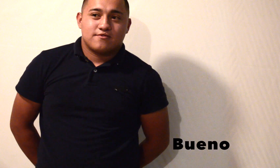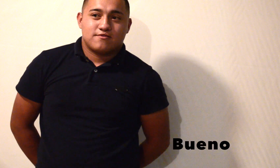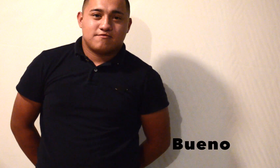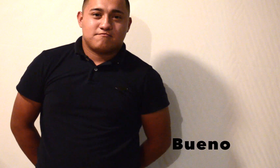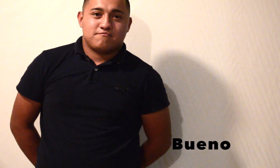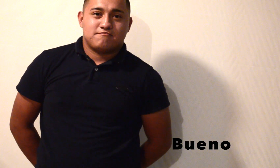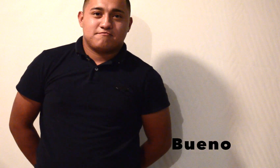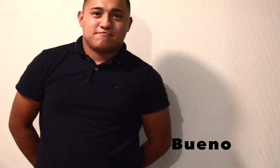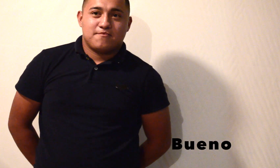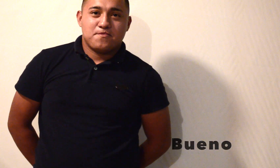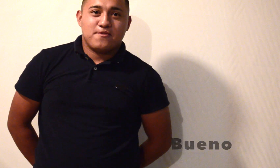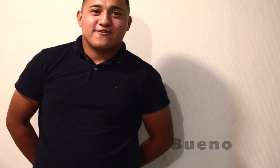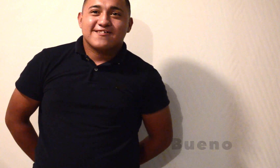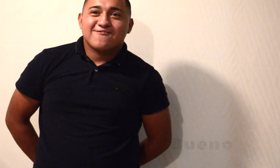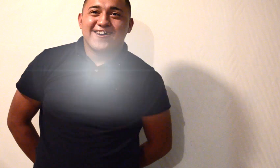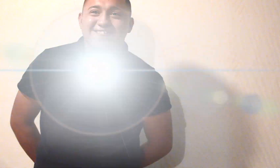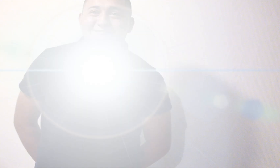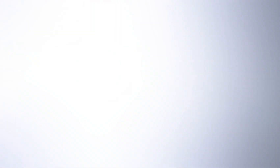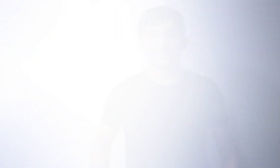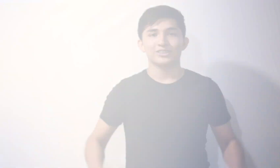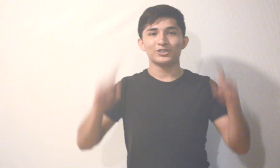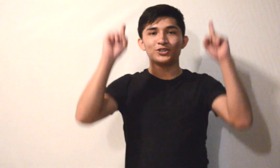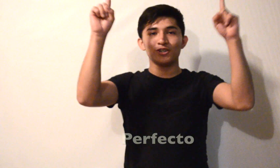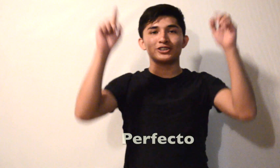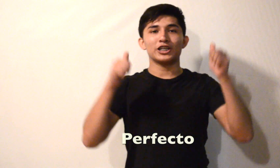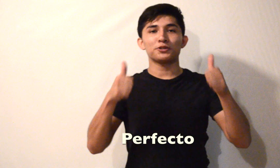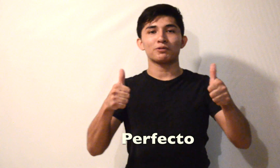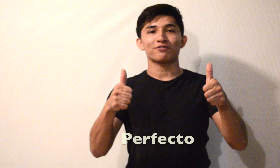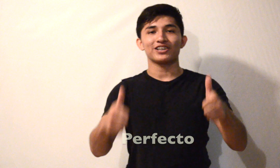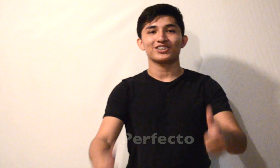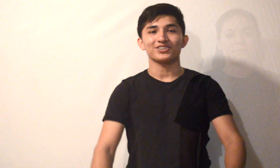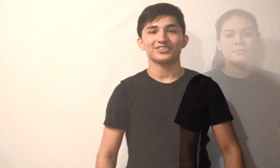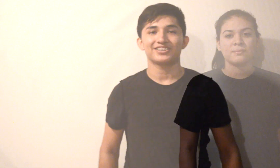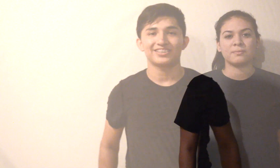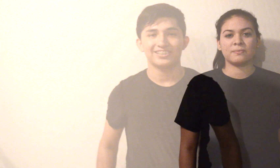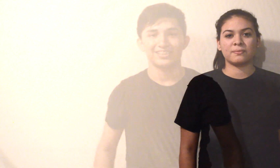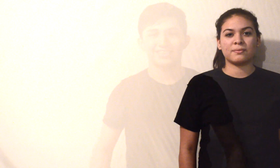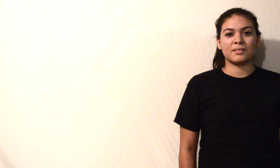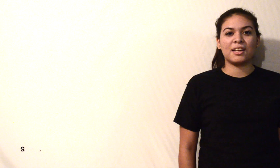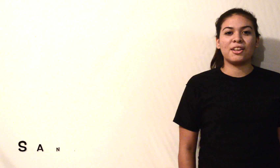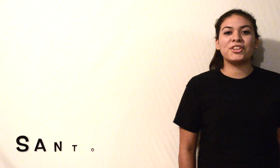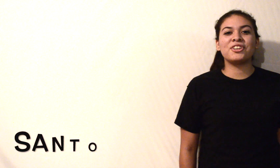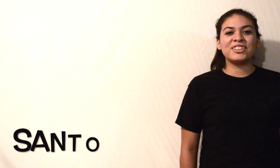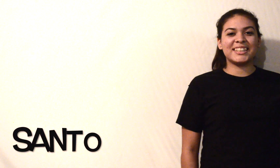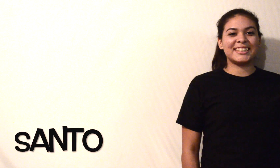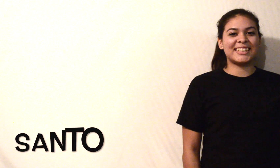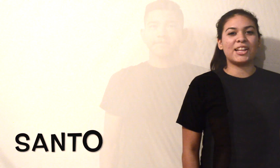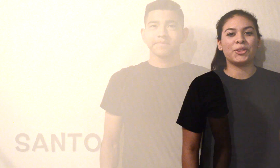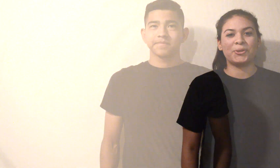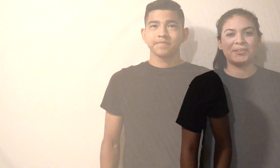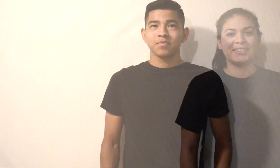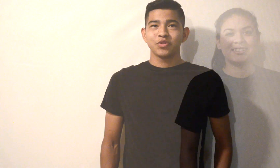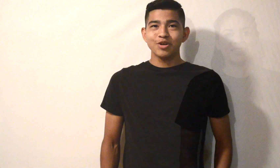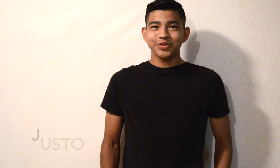Cambiaste todo mi alrededor. Dios es perfecto. Agradecido estoy por tu perdón. Dios